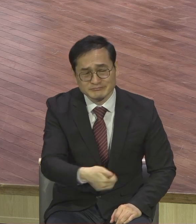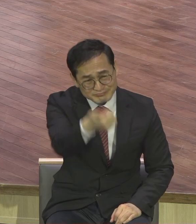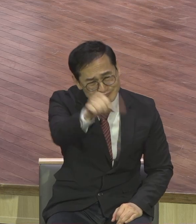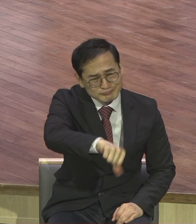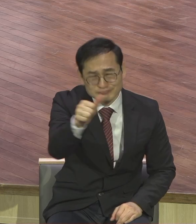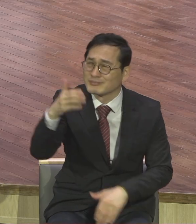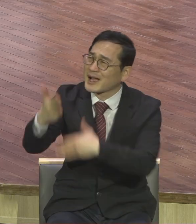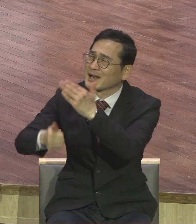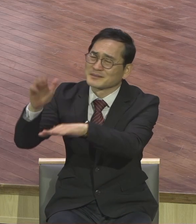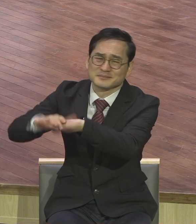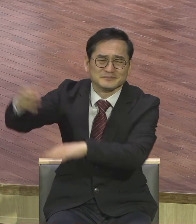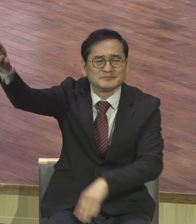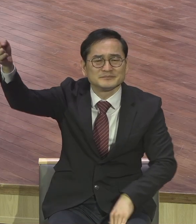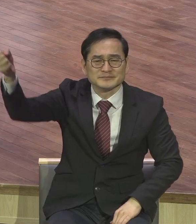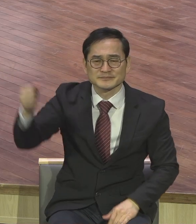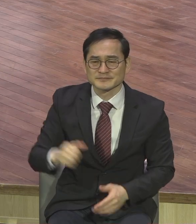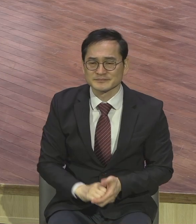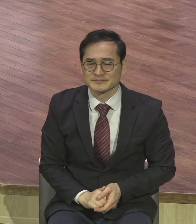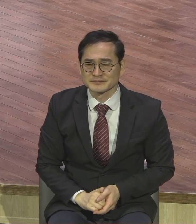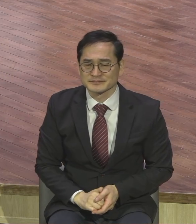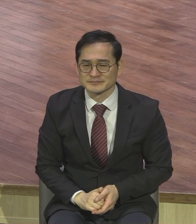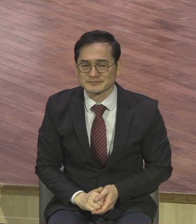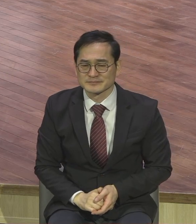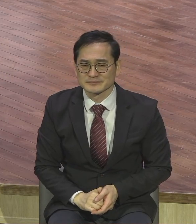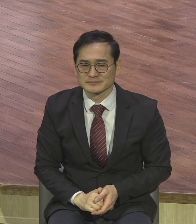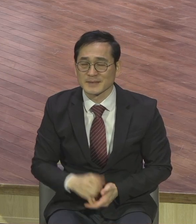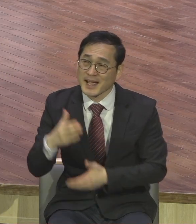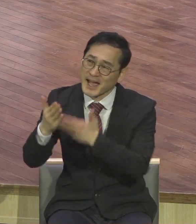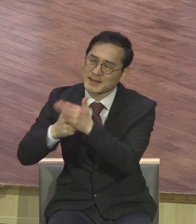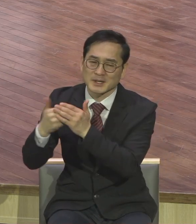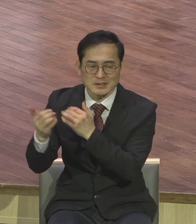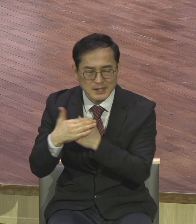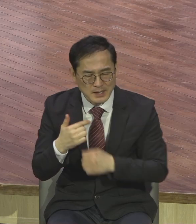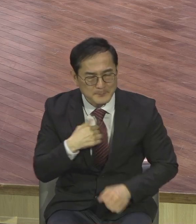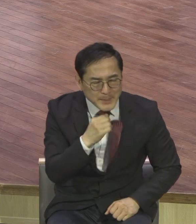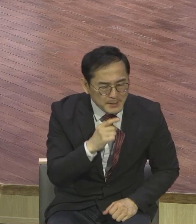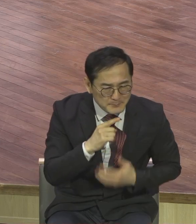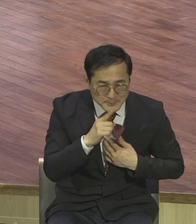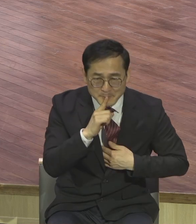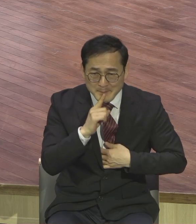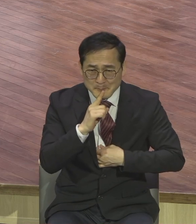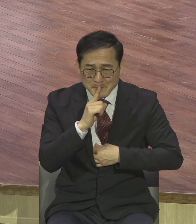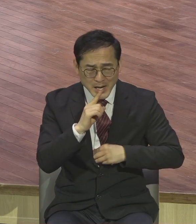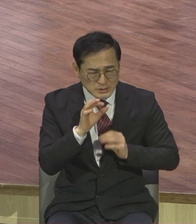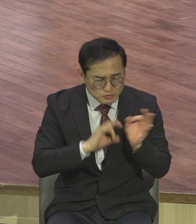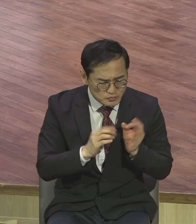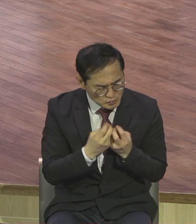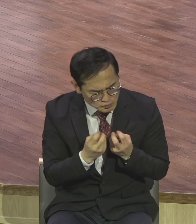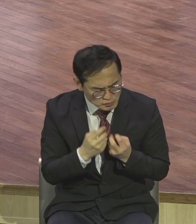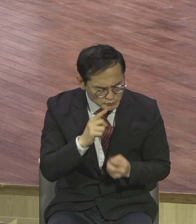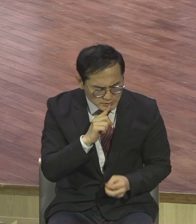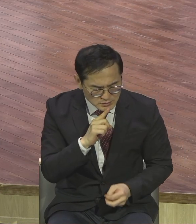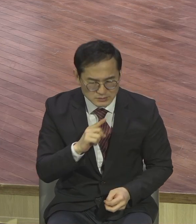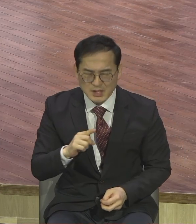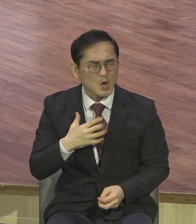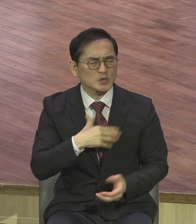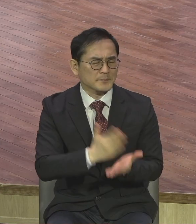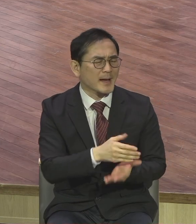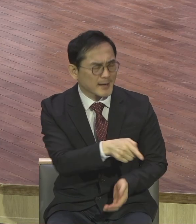하나님이 도와주신다니까 생각나게 하시리라. 무슨 말 할지 다 내가 알아서 생각나게 해줄게.